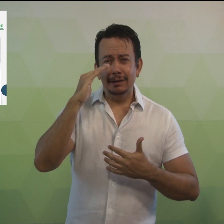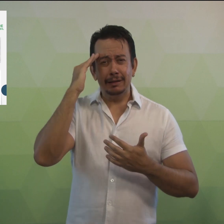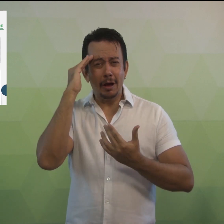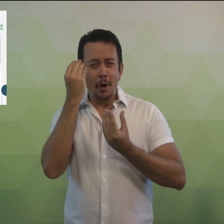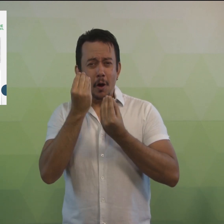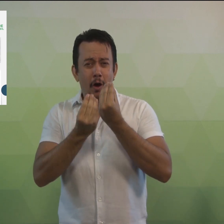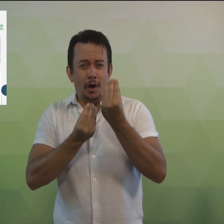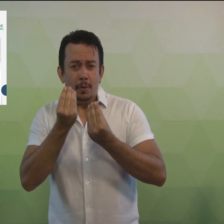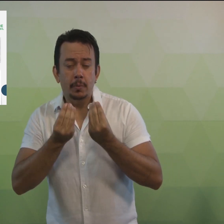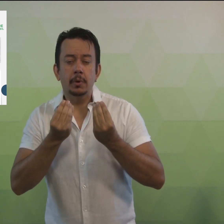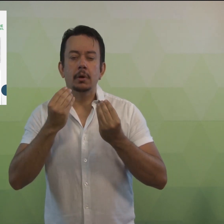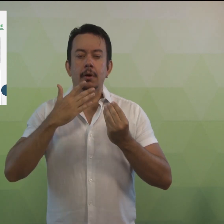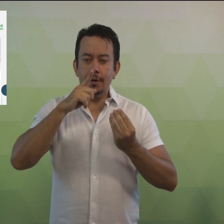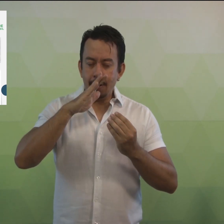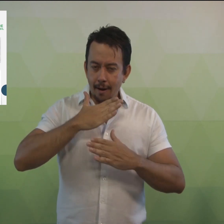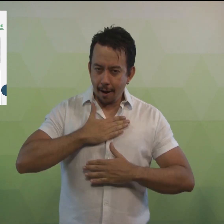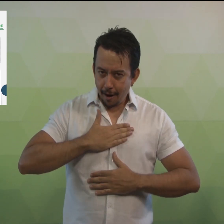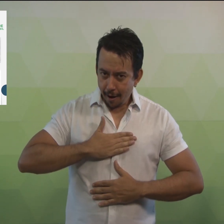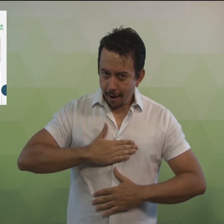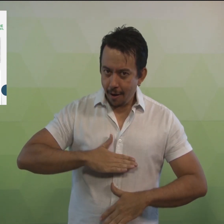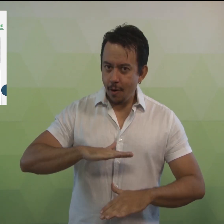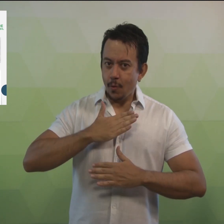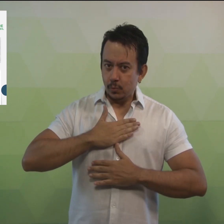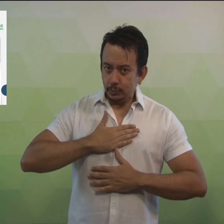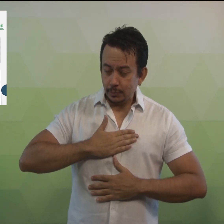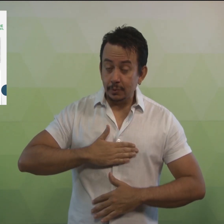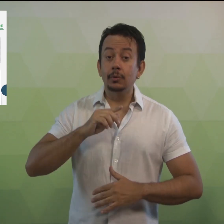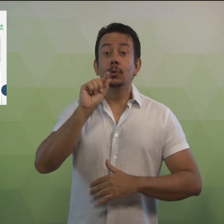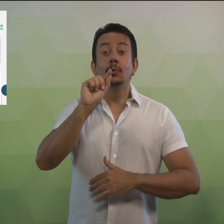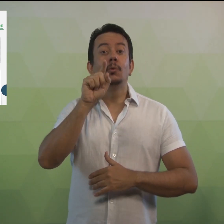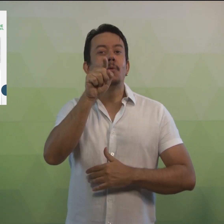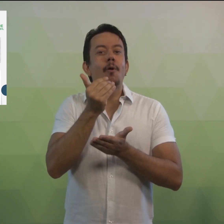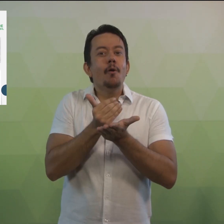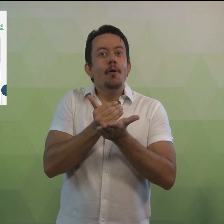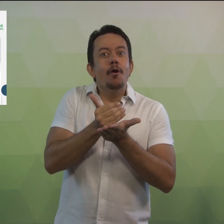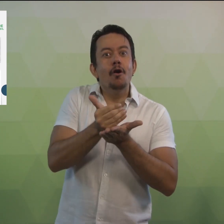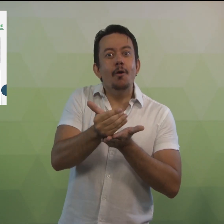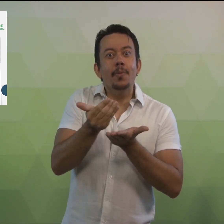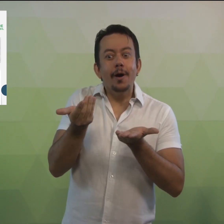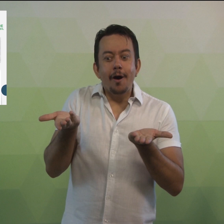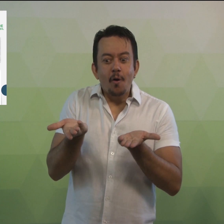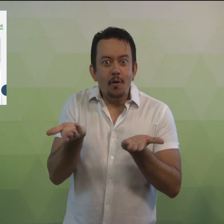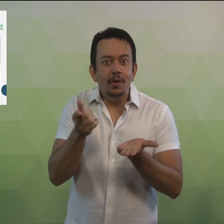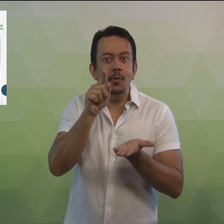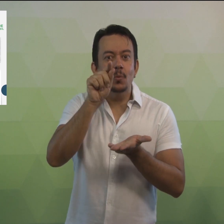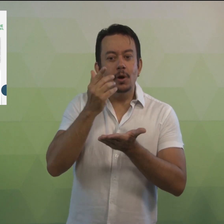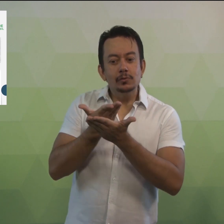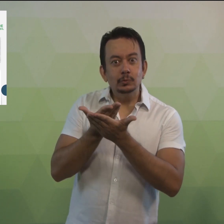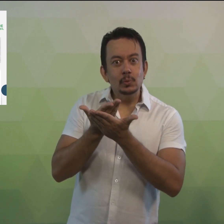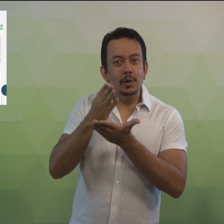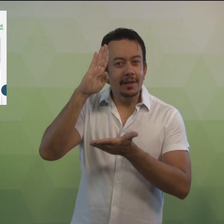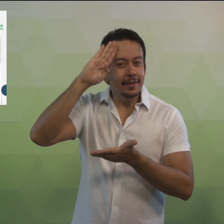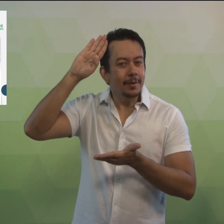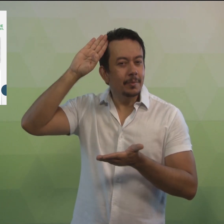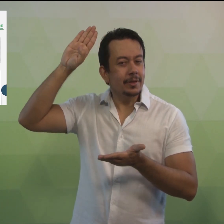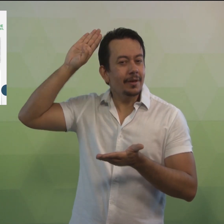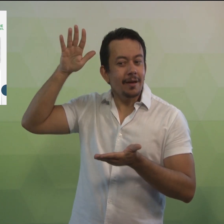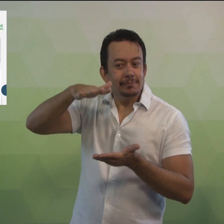esse nome, achando que não irão compreender como funciona esse conteúdo. Mas podem ficar tranquilos. Agora